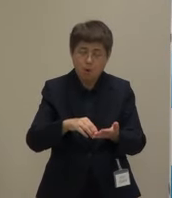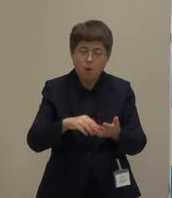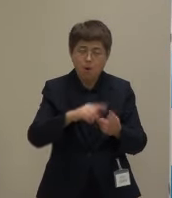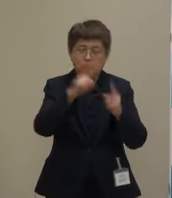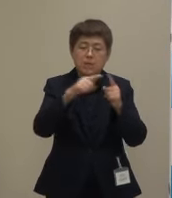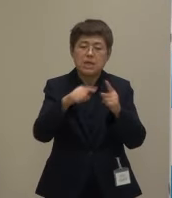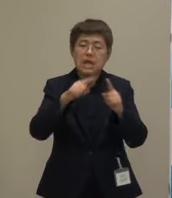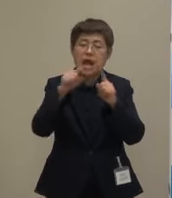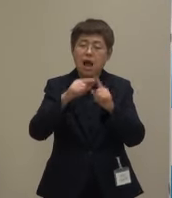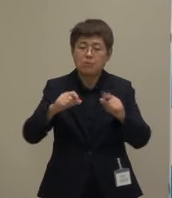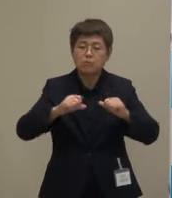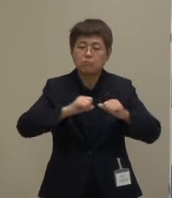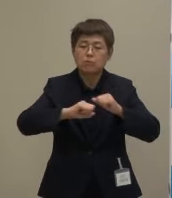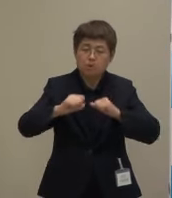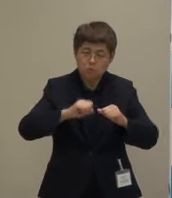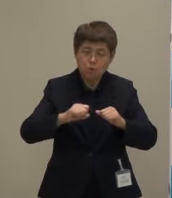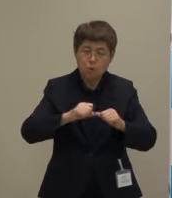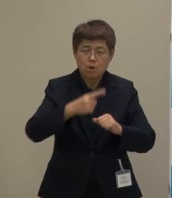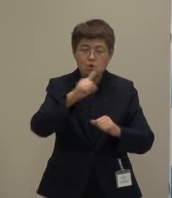が